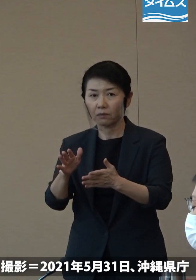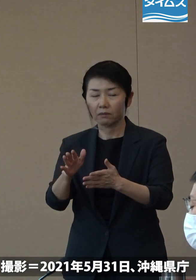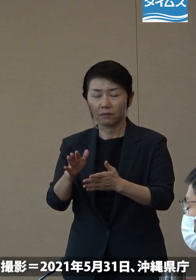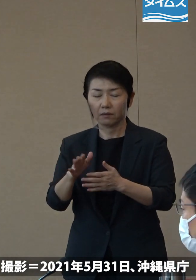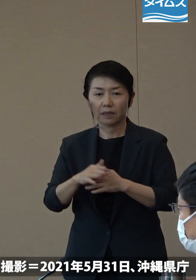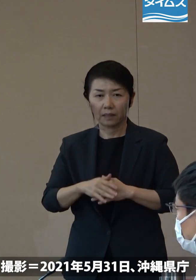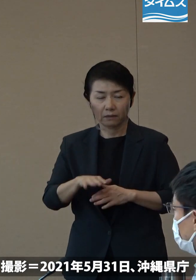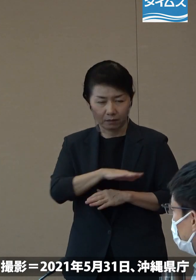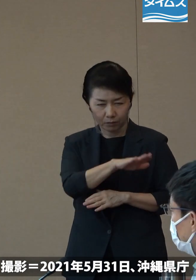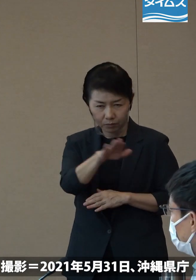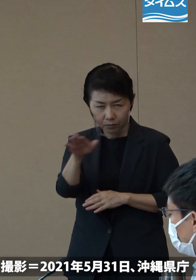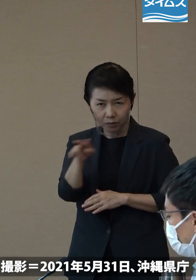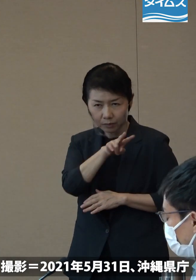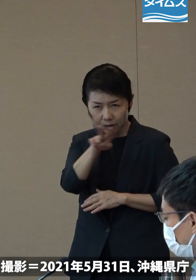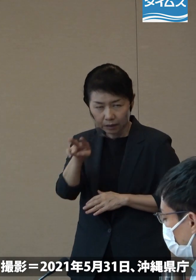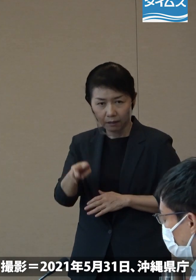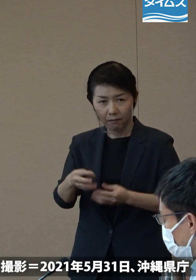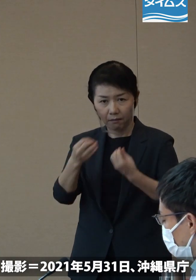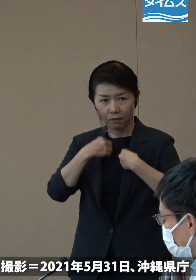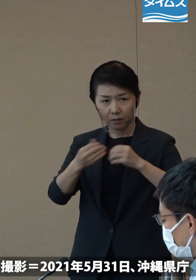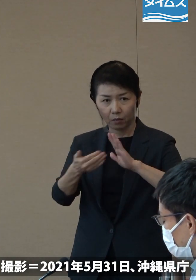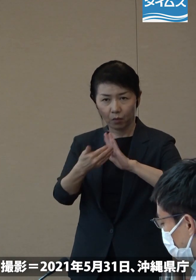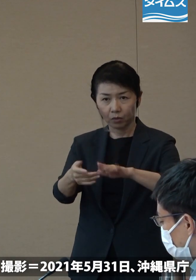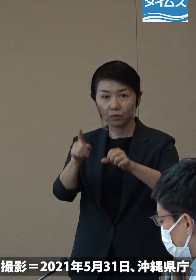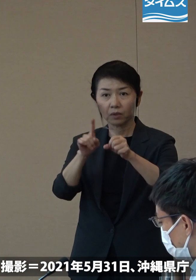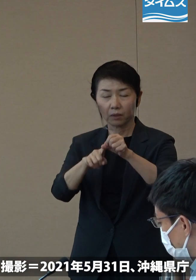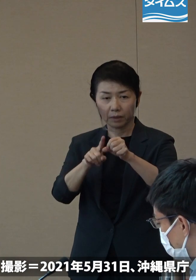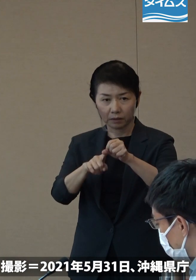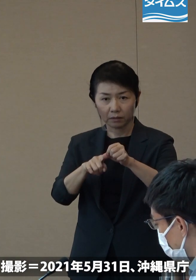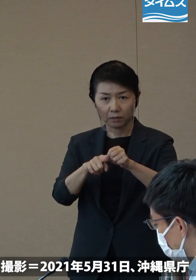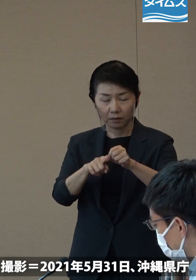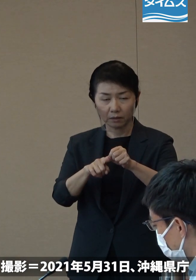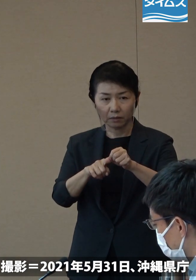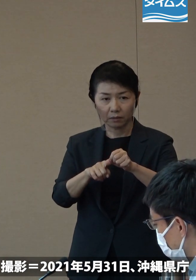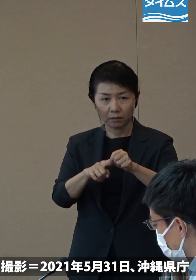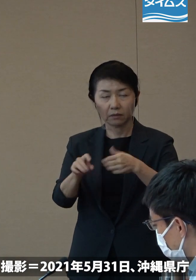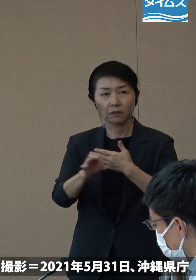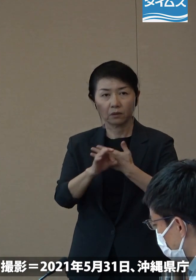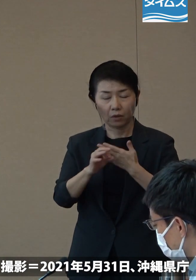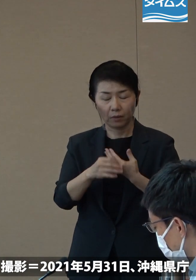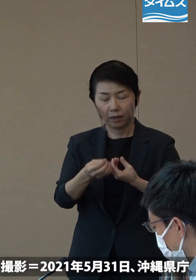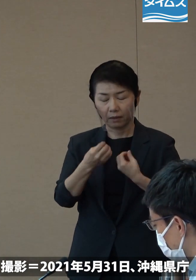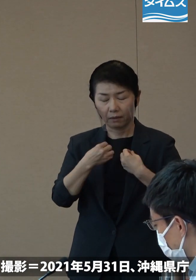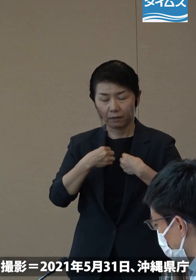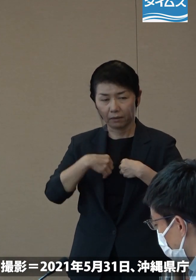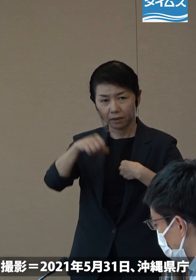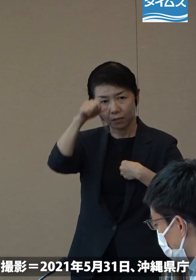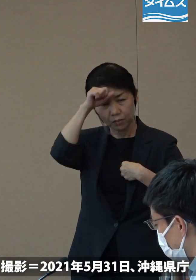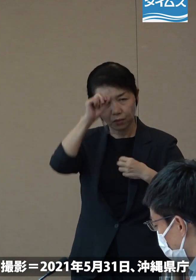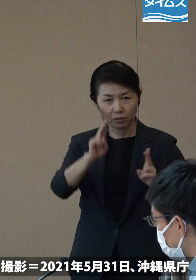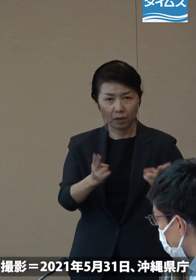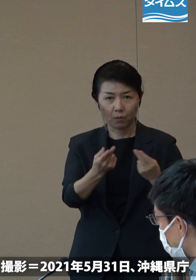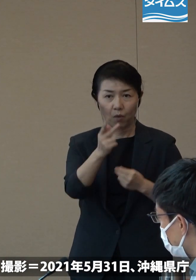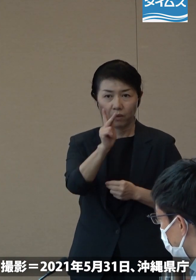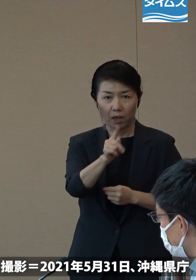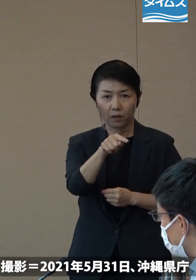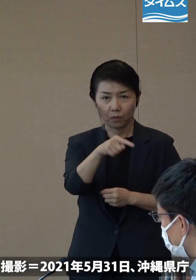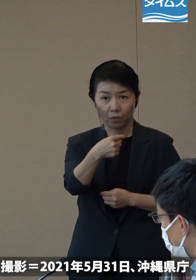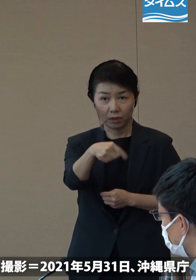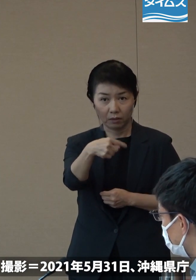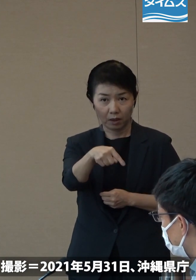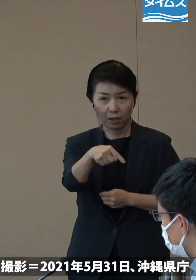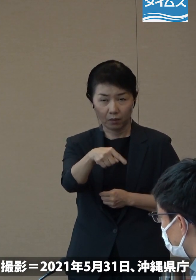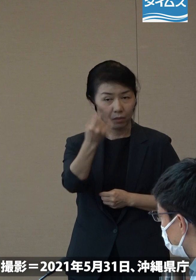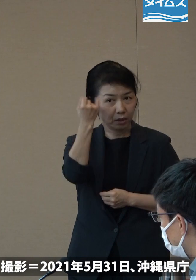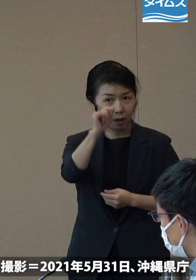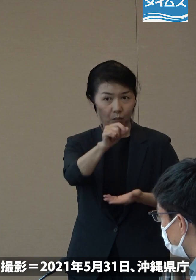は果たして感染が抑えられるのかどうかということを感染症の専門家会議の先生方からも意見を聞かなければいけないだろうと